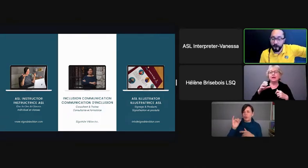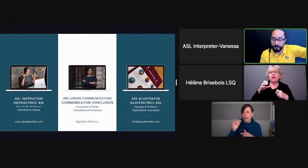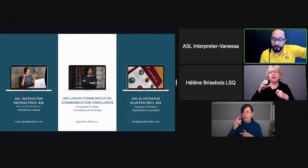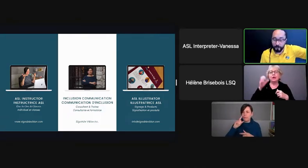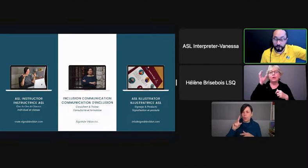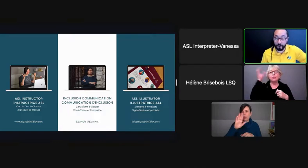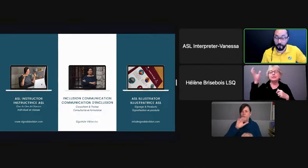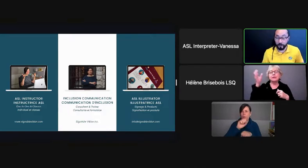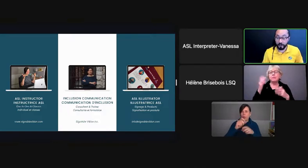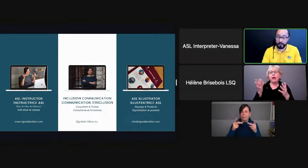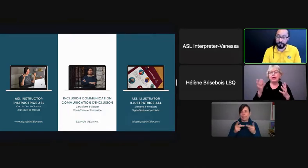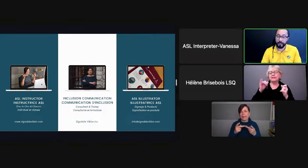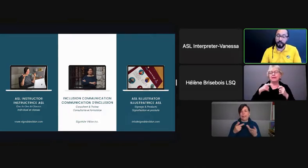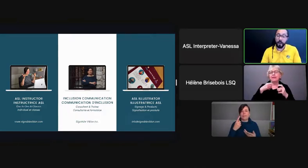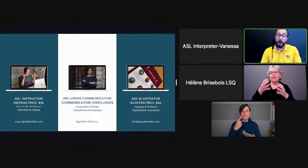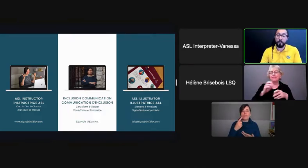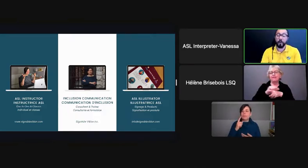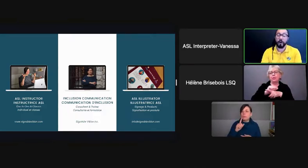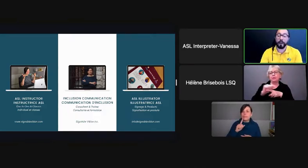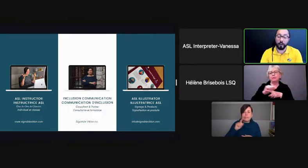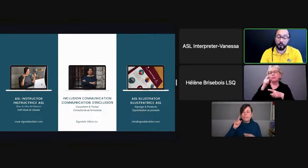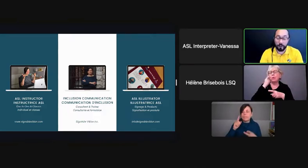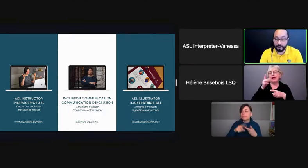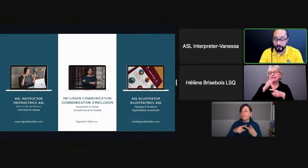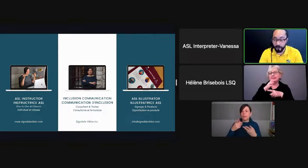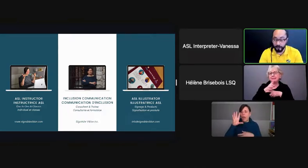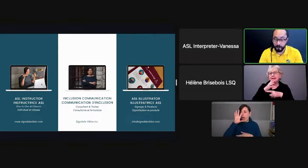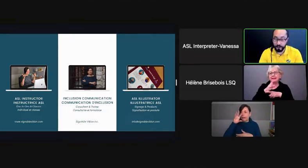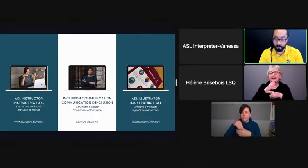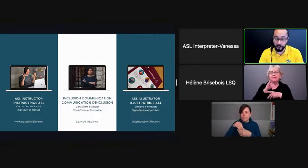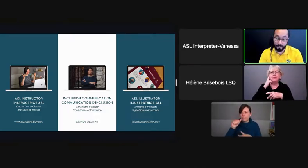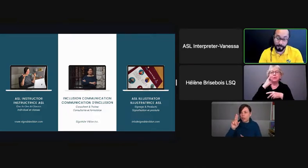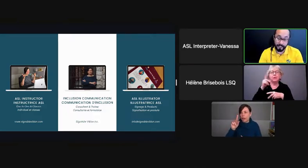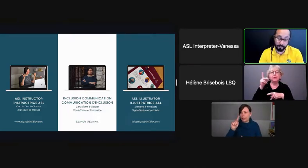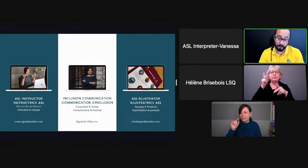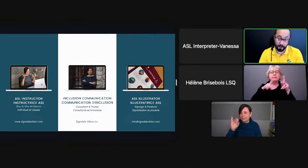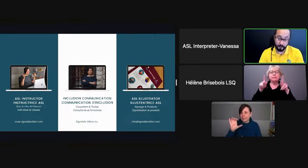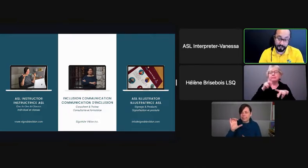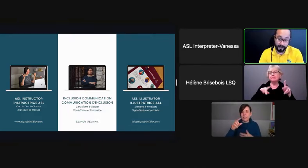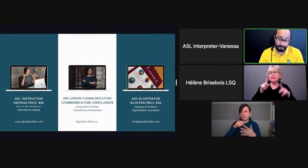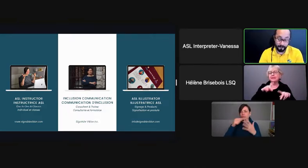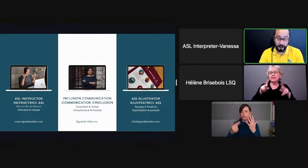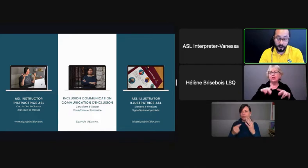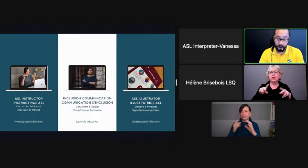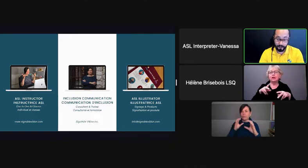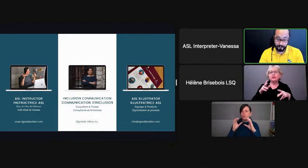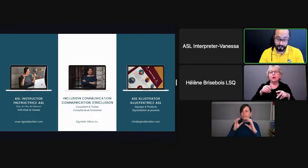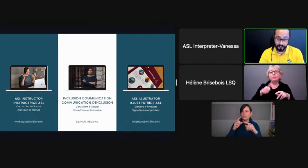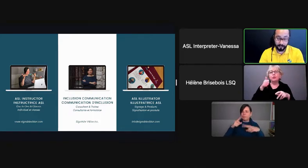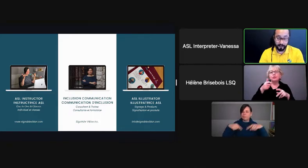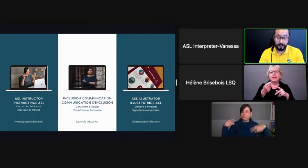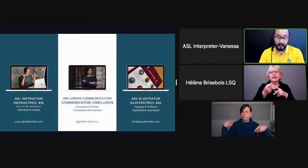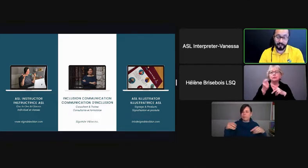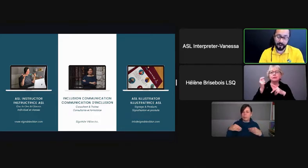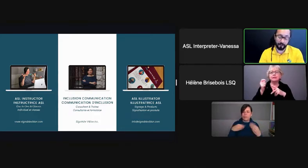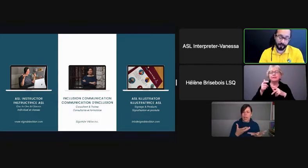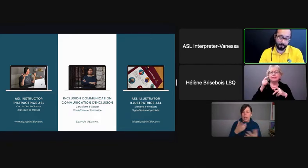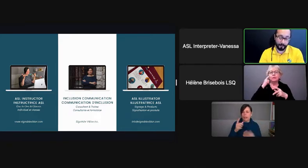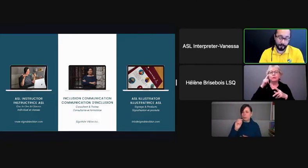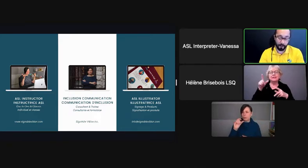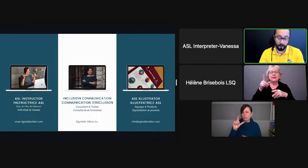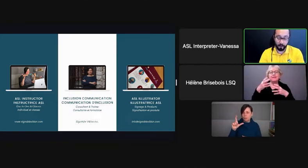de donner de la formation en accessibilité pour les personnes qui veulent être plus exclusives ou pour créer un espace de